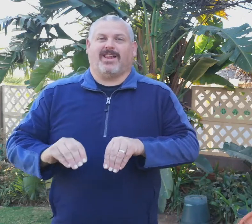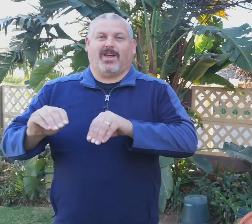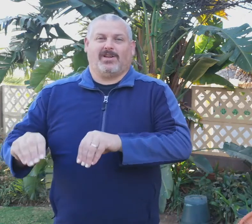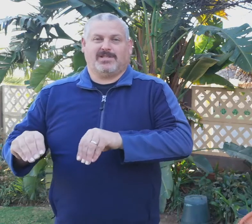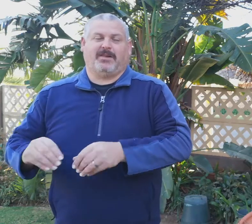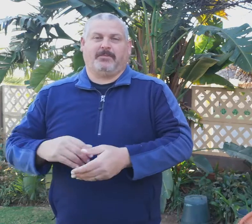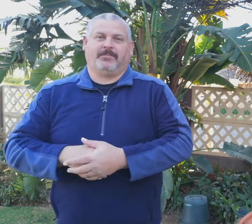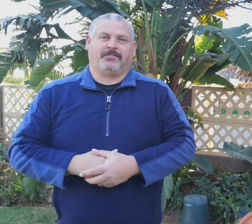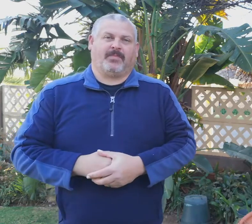Uitstel.